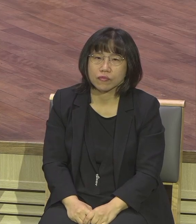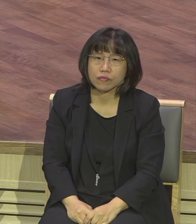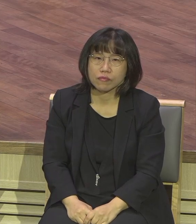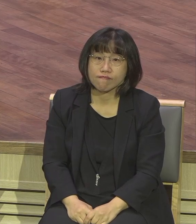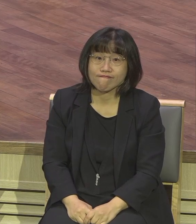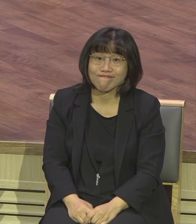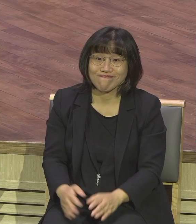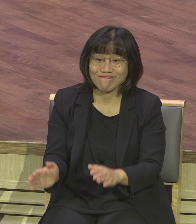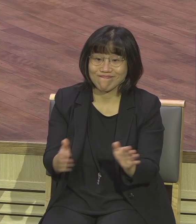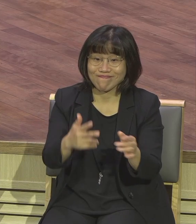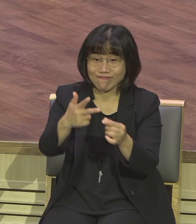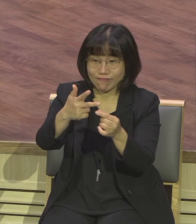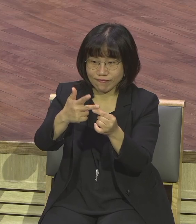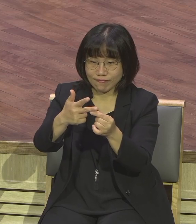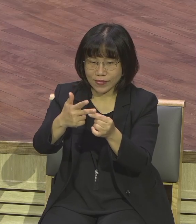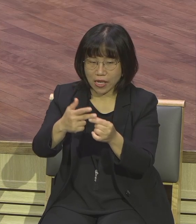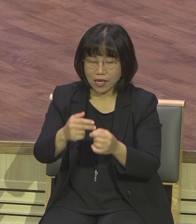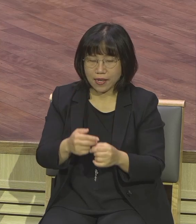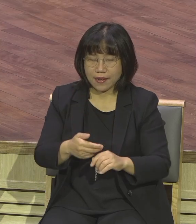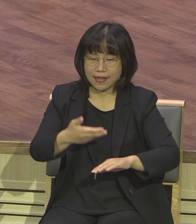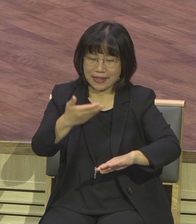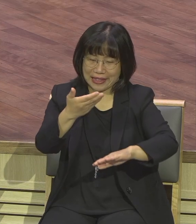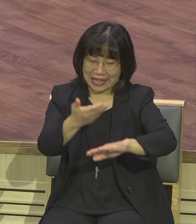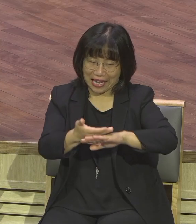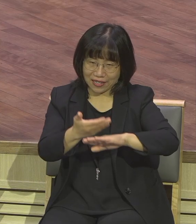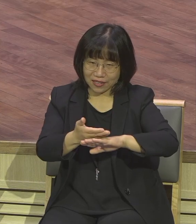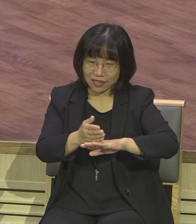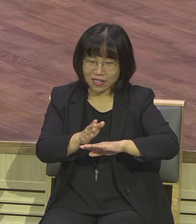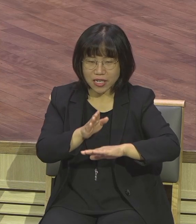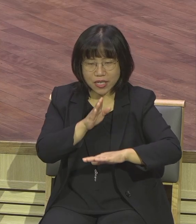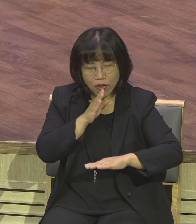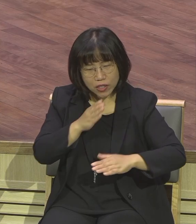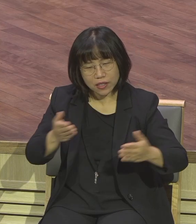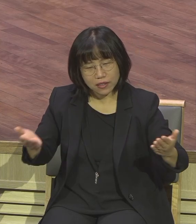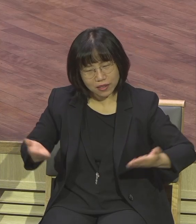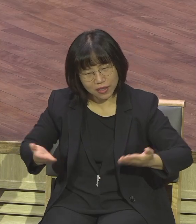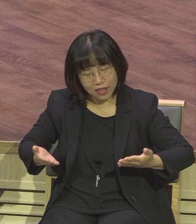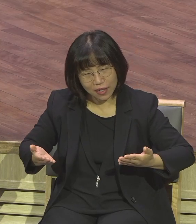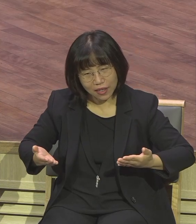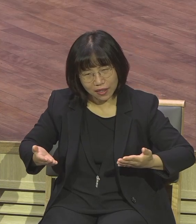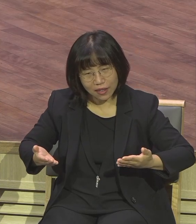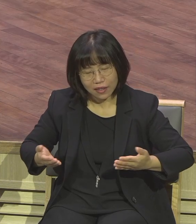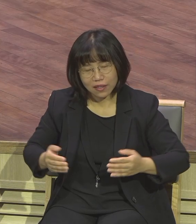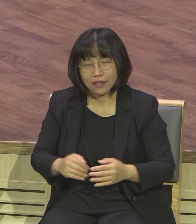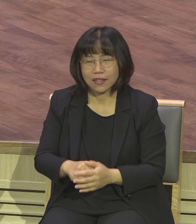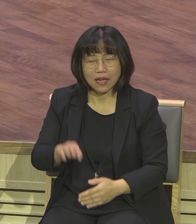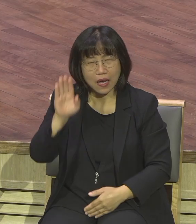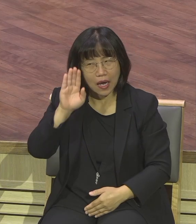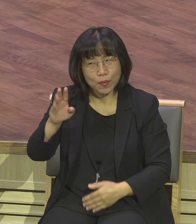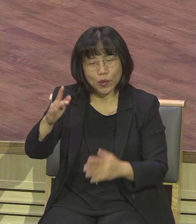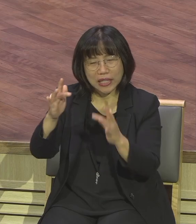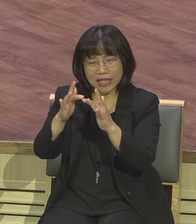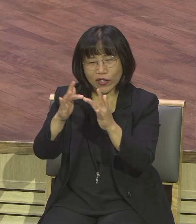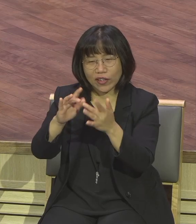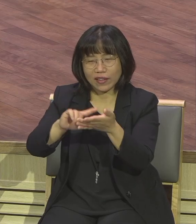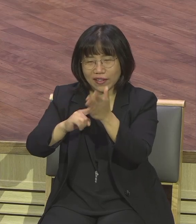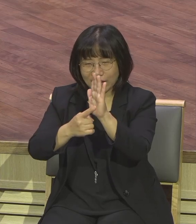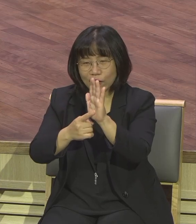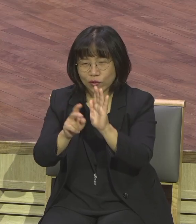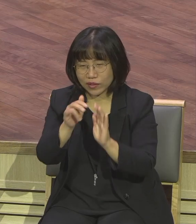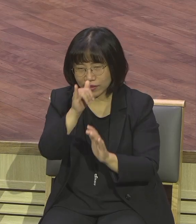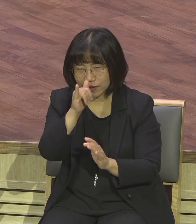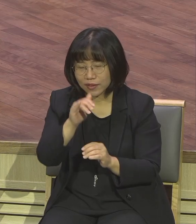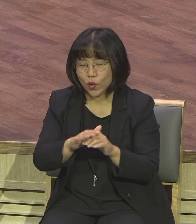그리고 일곱 번째는 다른 현실, 그래서 시간이 없기 때문에 여러분이 이제 그 인터넷 나올 거예요. 다른